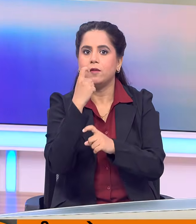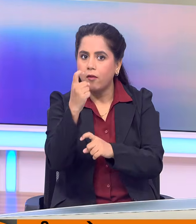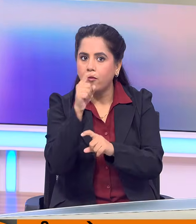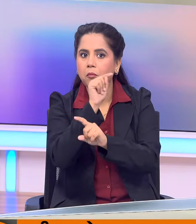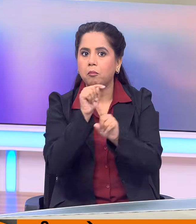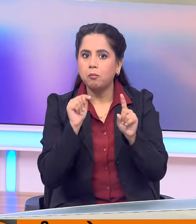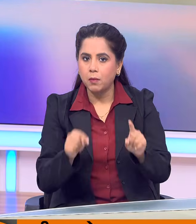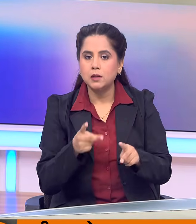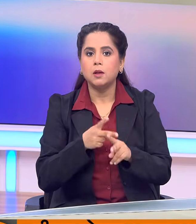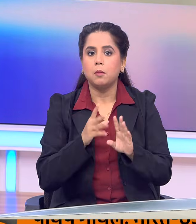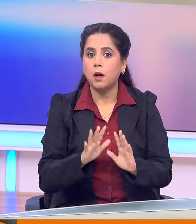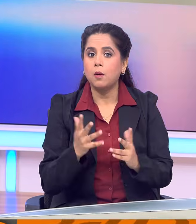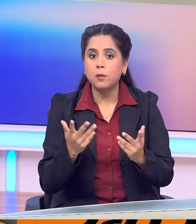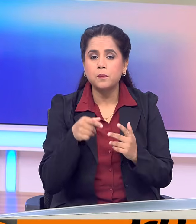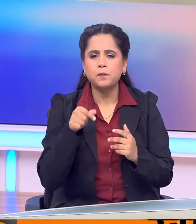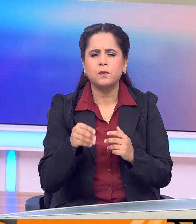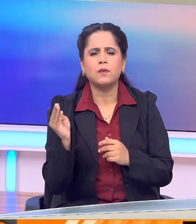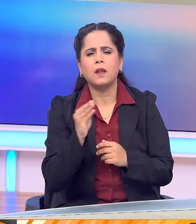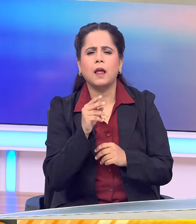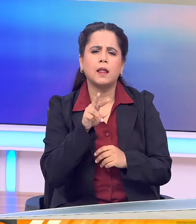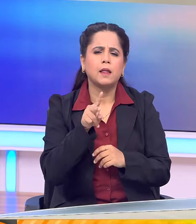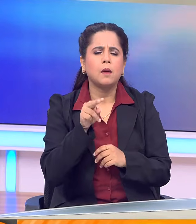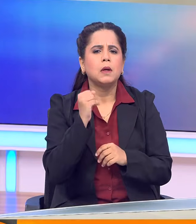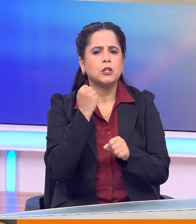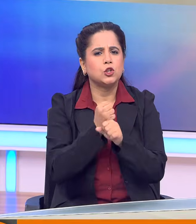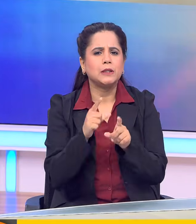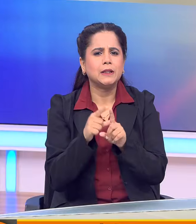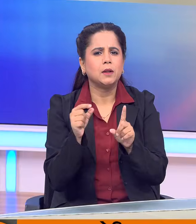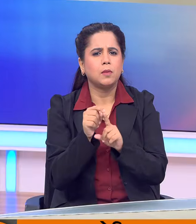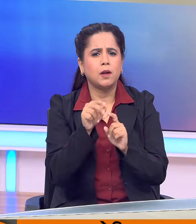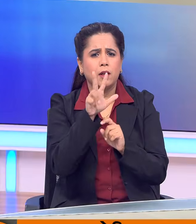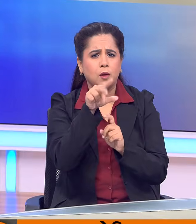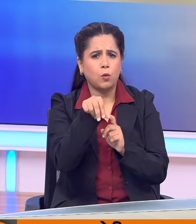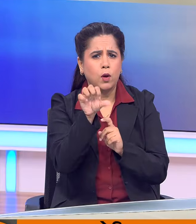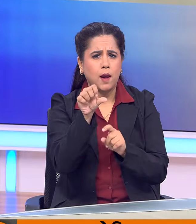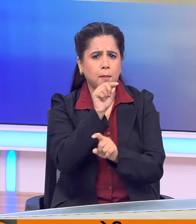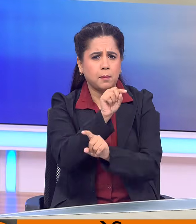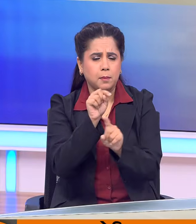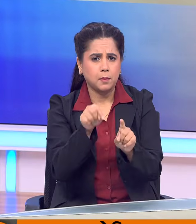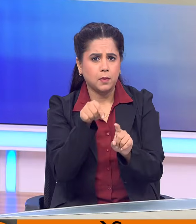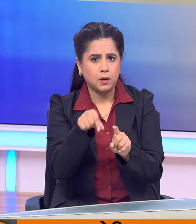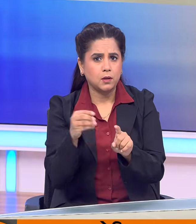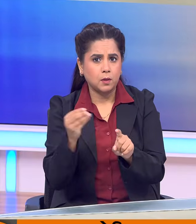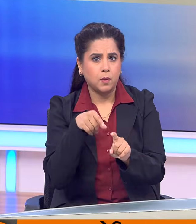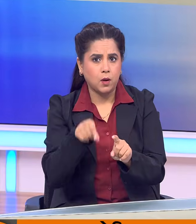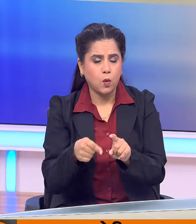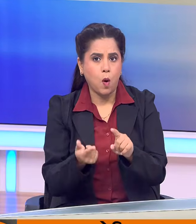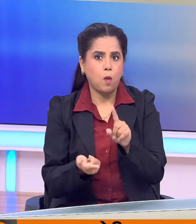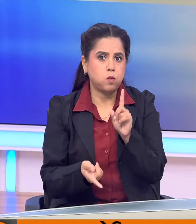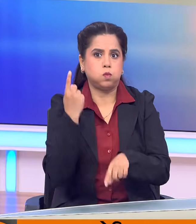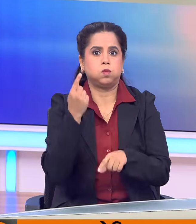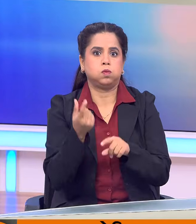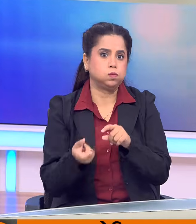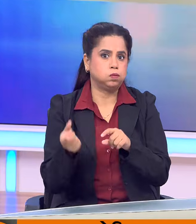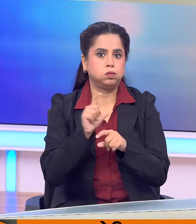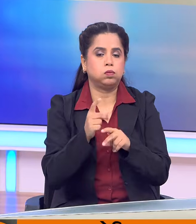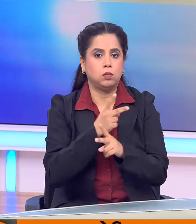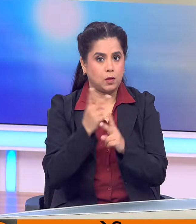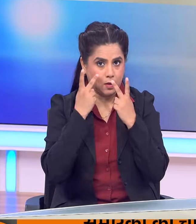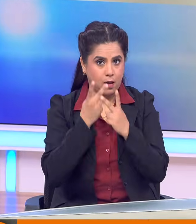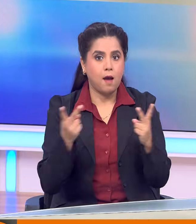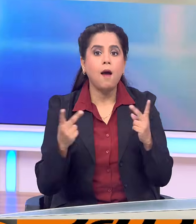7.7% रही, जबकि नाममात्र जीडीपी में 8.9% की प्रभावशाली वृद्धि दर्ज की